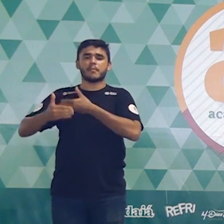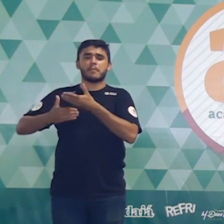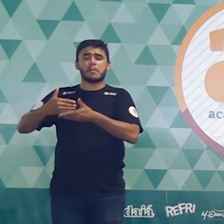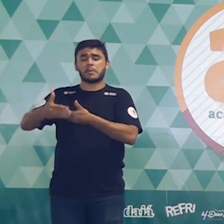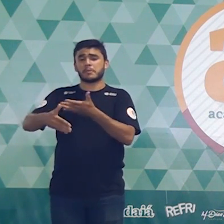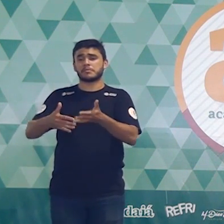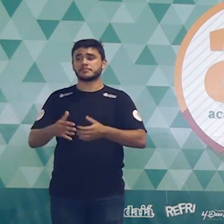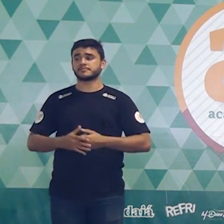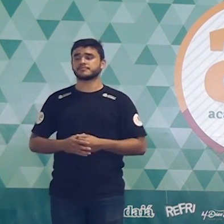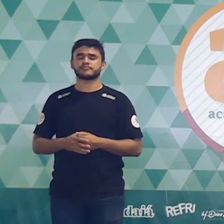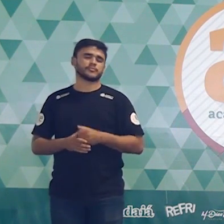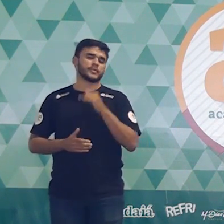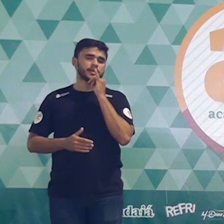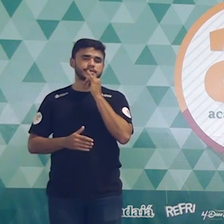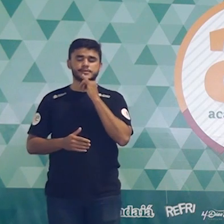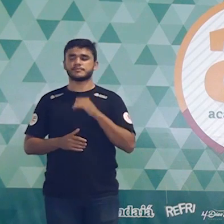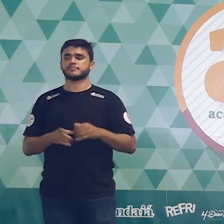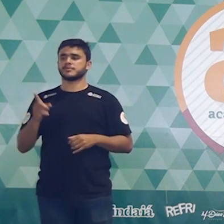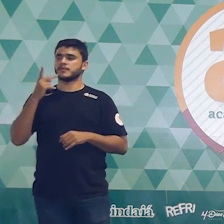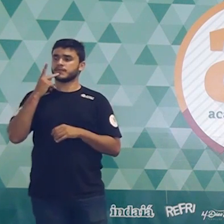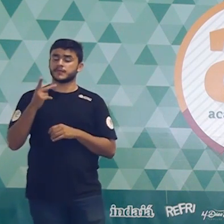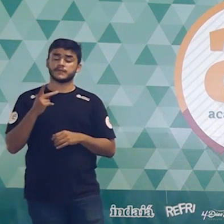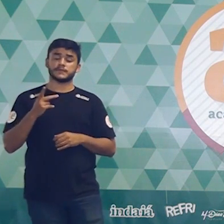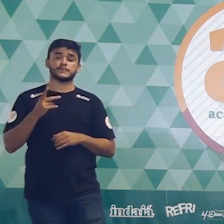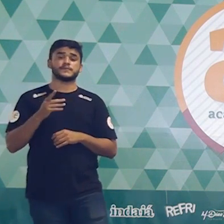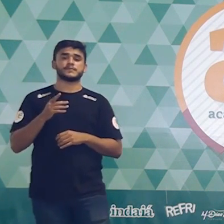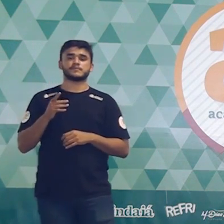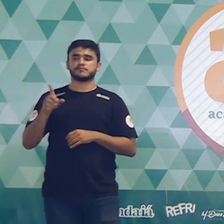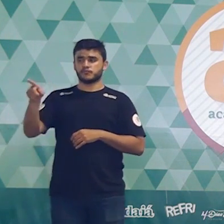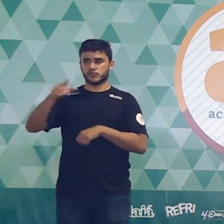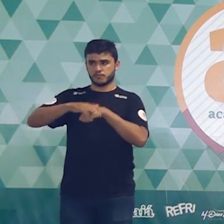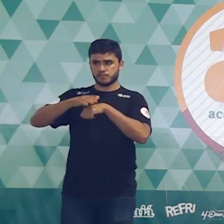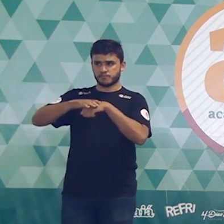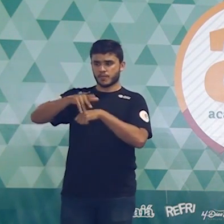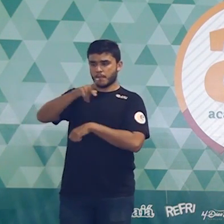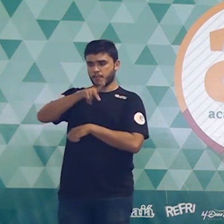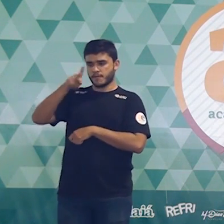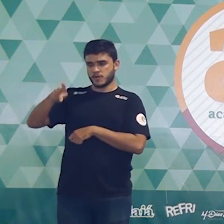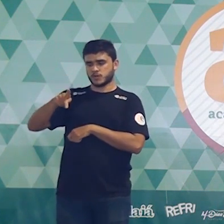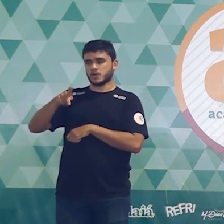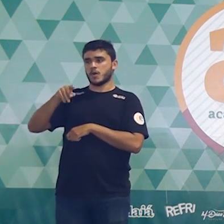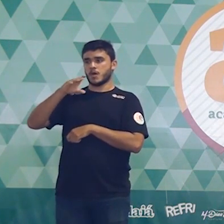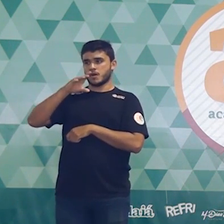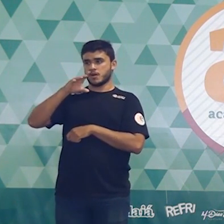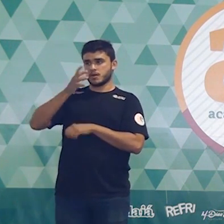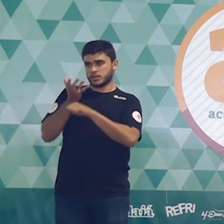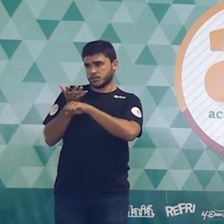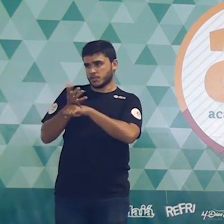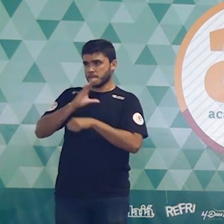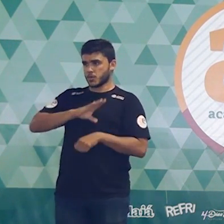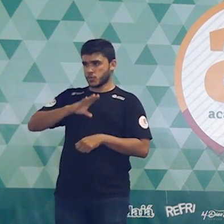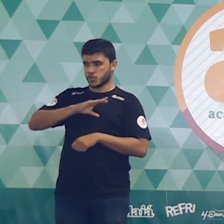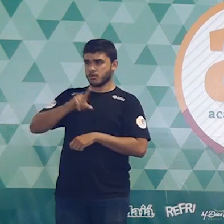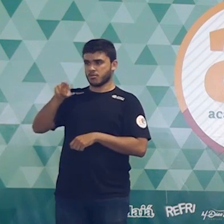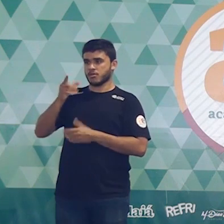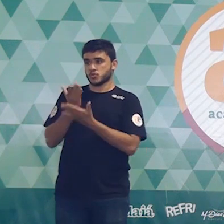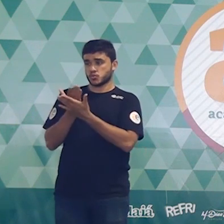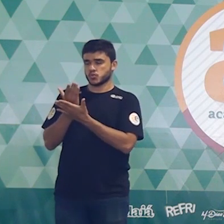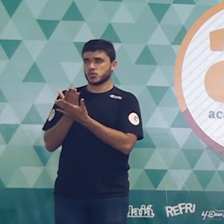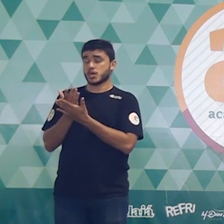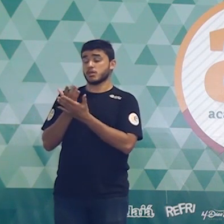tá bom? Você é professora de português da 9ª série, de uma escola de ensino estadual, e está corrigindo o Enem, por